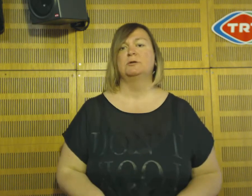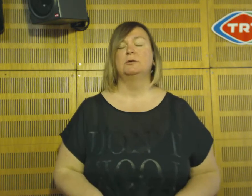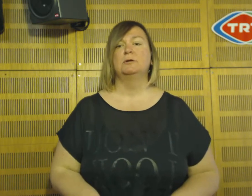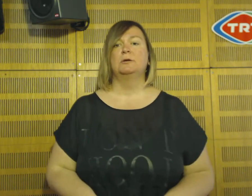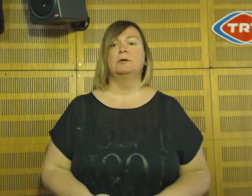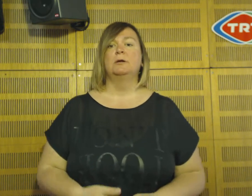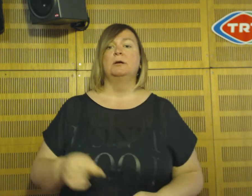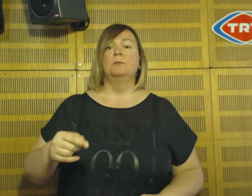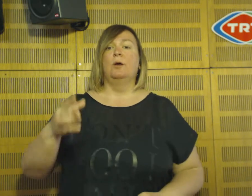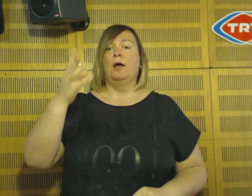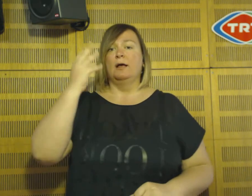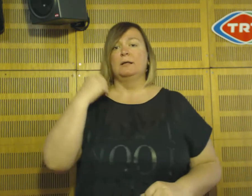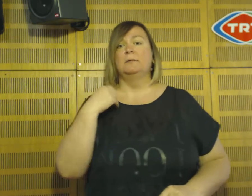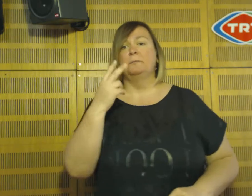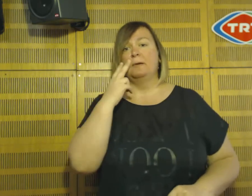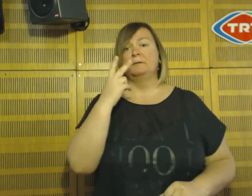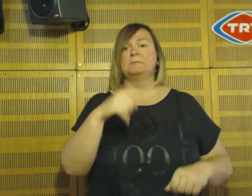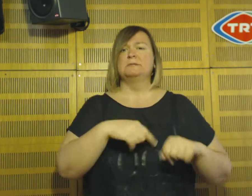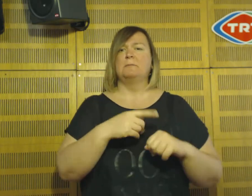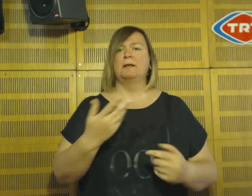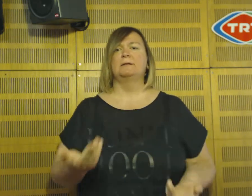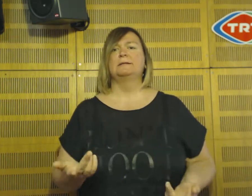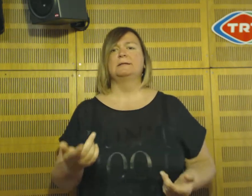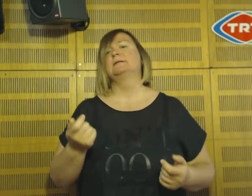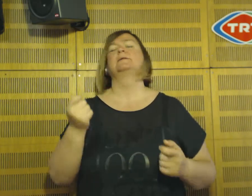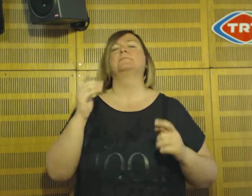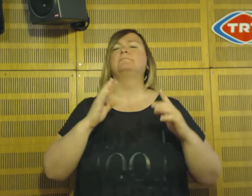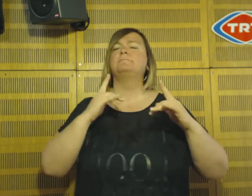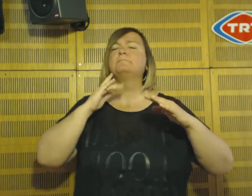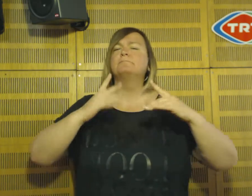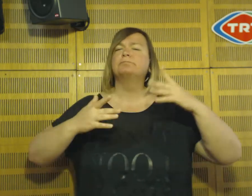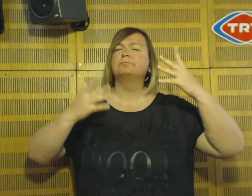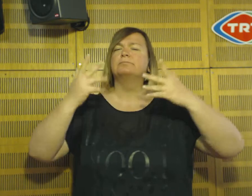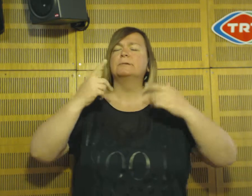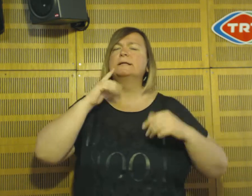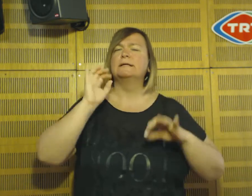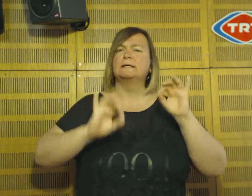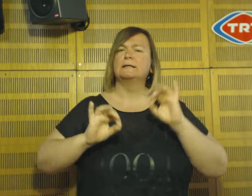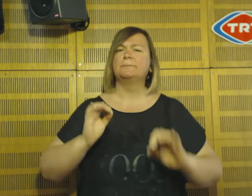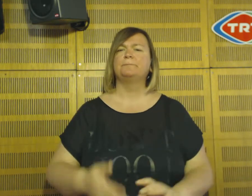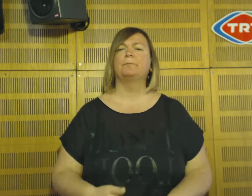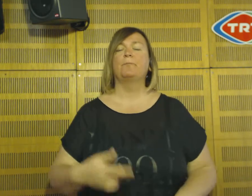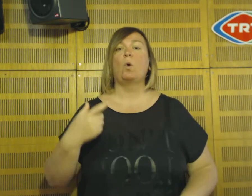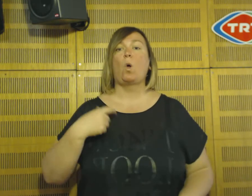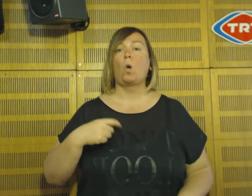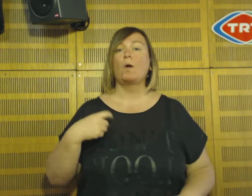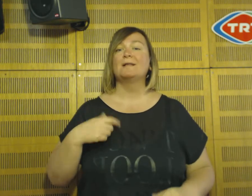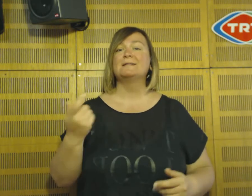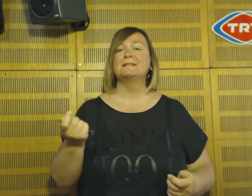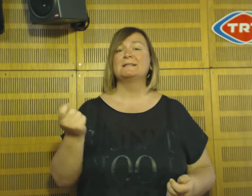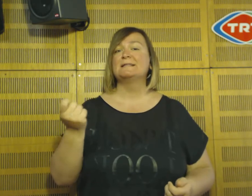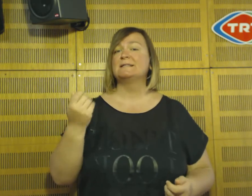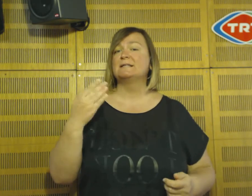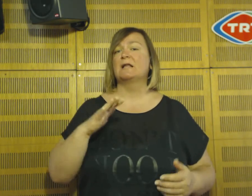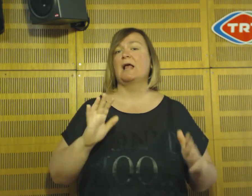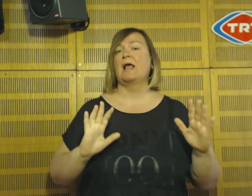Bu anlamda baktığımız zaman istatistikleri inceledik ve özel sektörde istihdam hareketliliğini